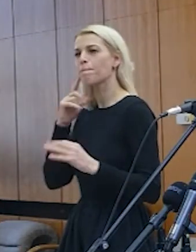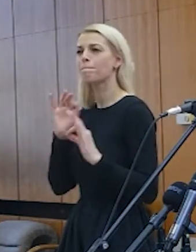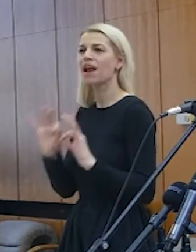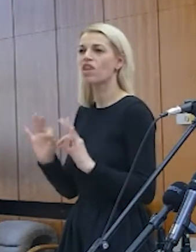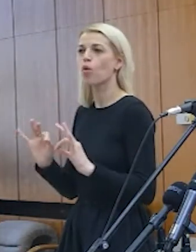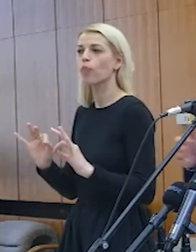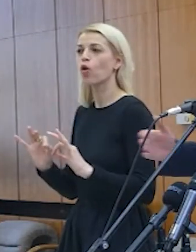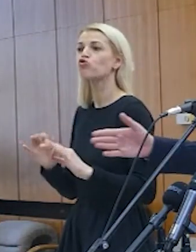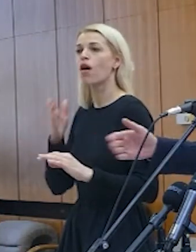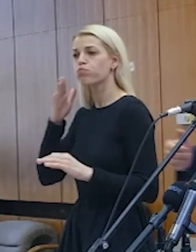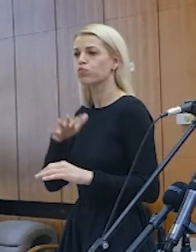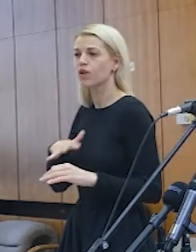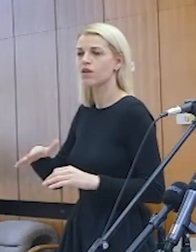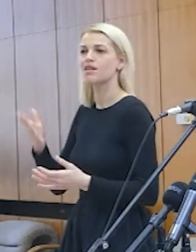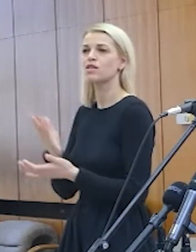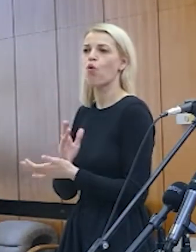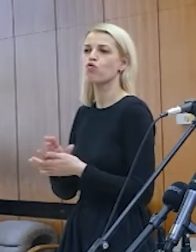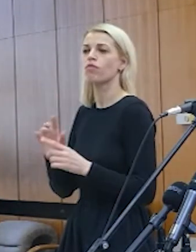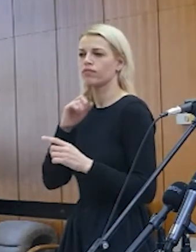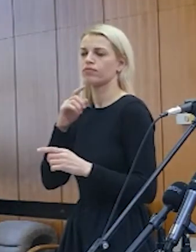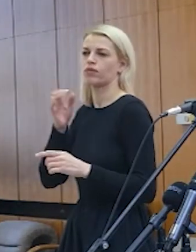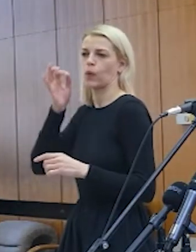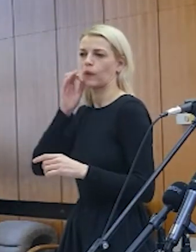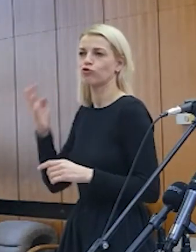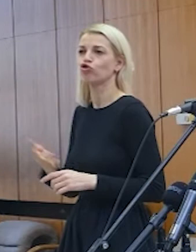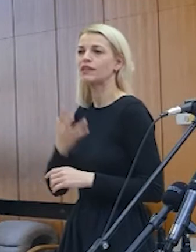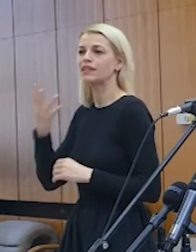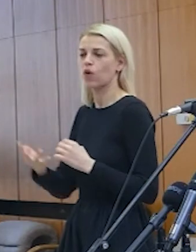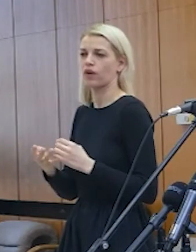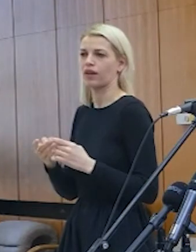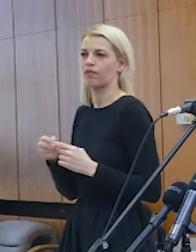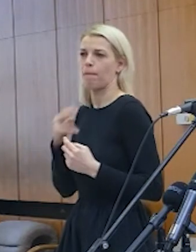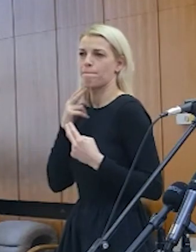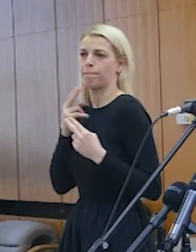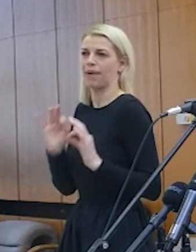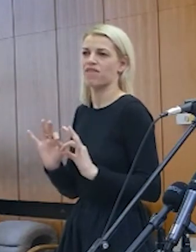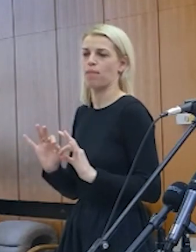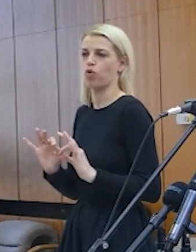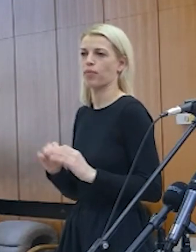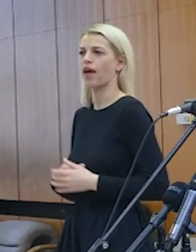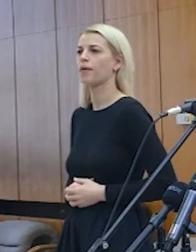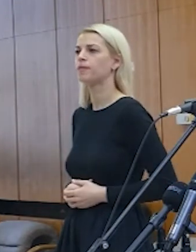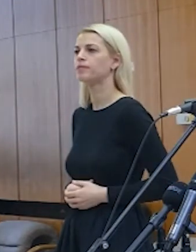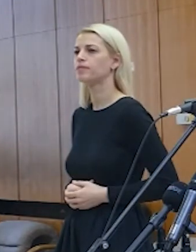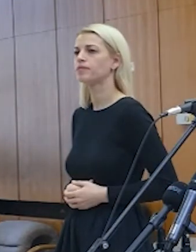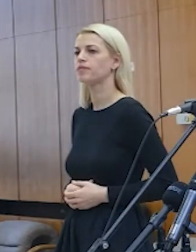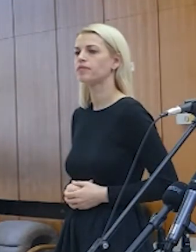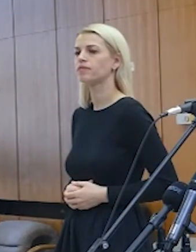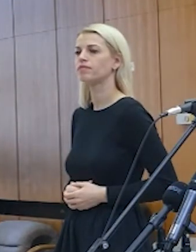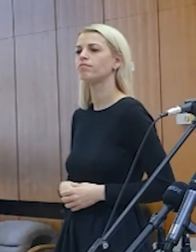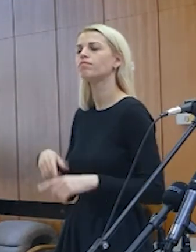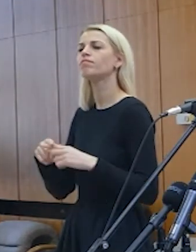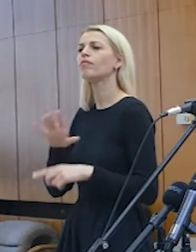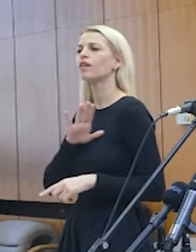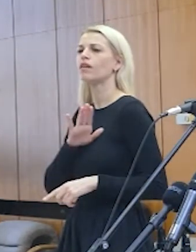dnes vyššia ako kedykoľvek predtým. Ak by ste možno, že mohli vypichnúť jednu najpozitívnejšiu a najnegatívnejšiu vec za tieto 2 roky? Ja vám